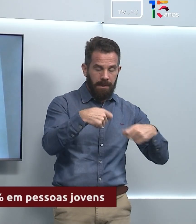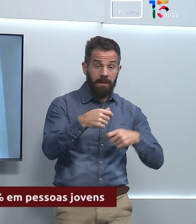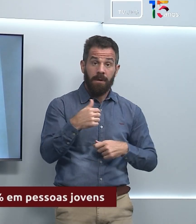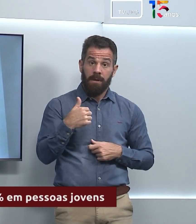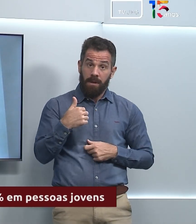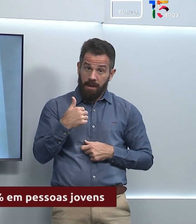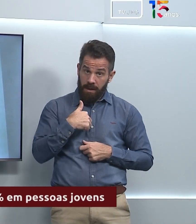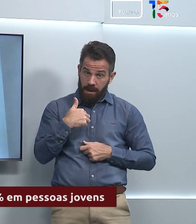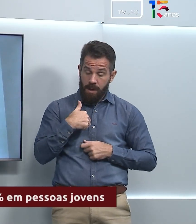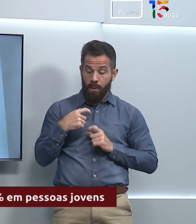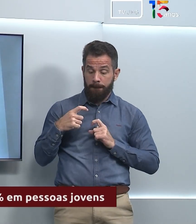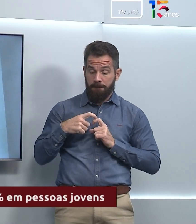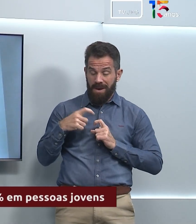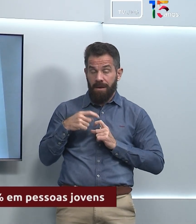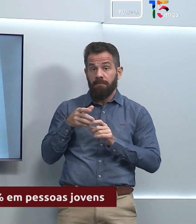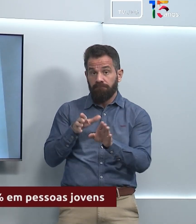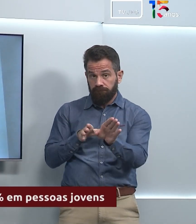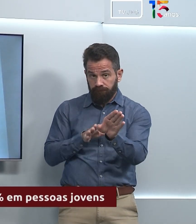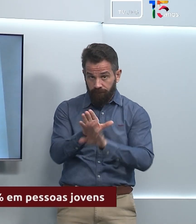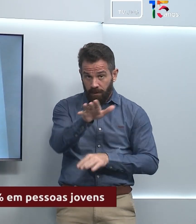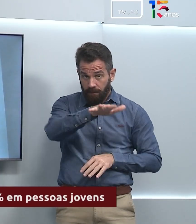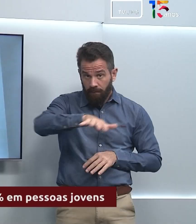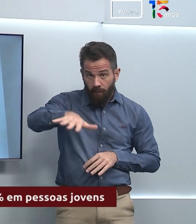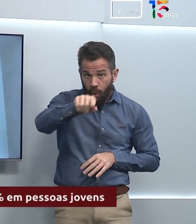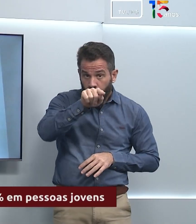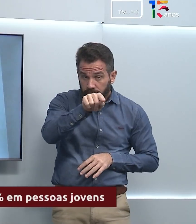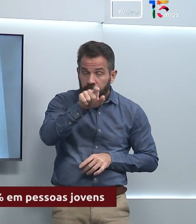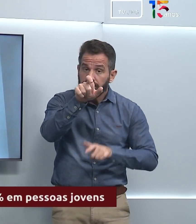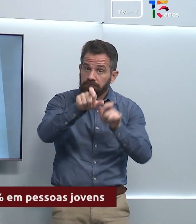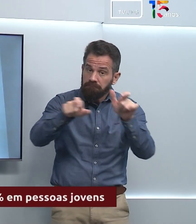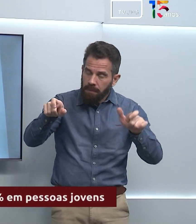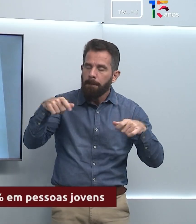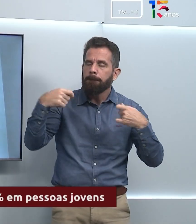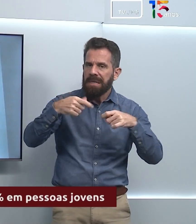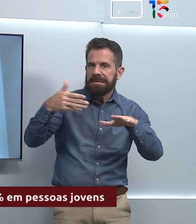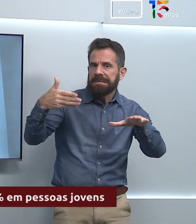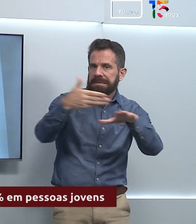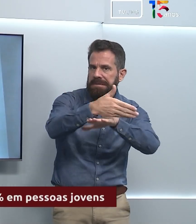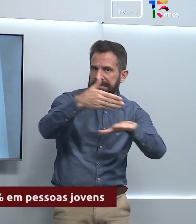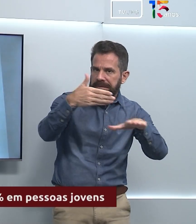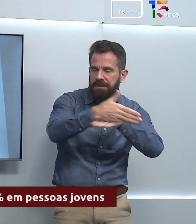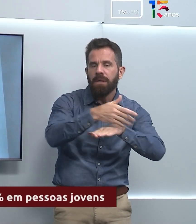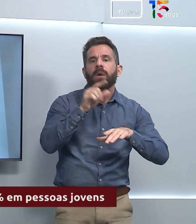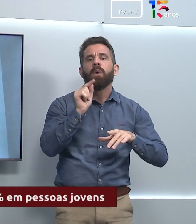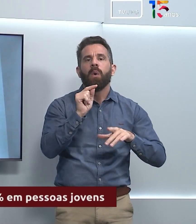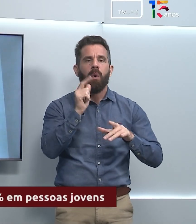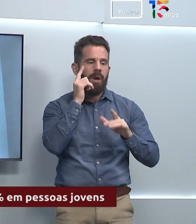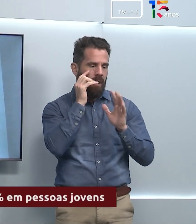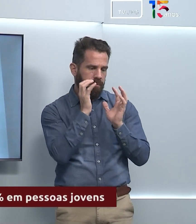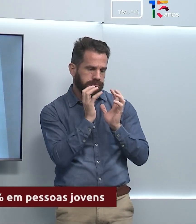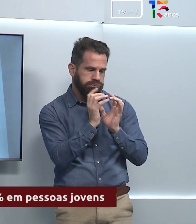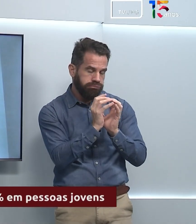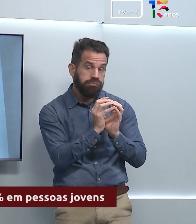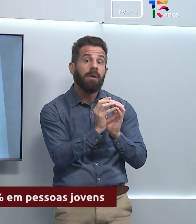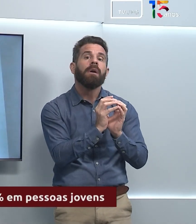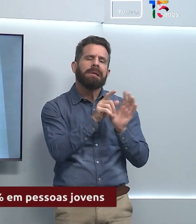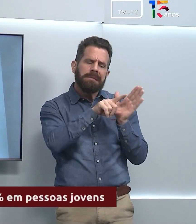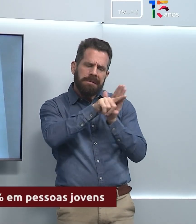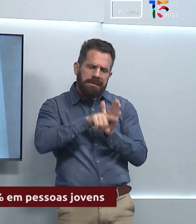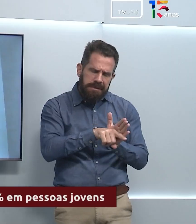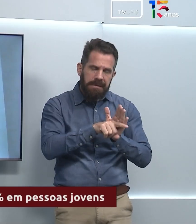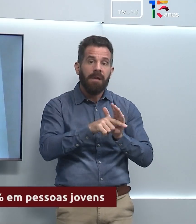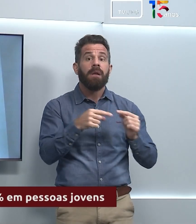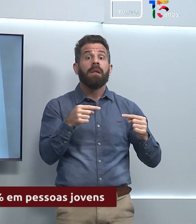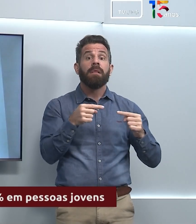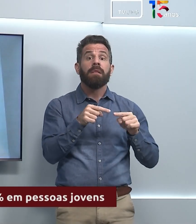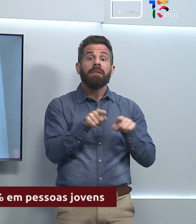que a população faça, né, essa triagem aí do seu risco cerebrovascular e cardiovascular ao menos uma